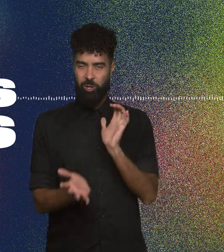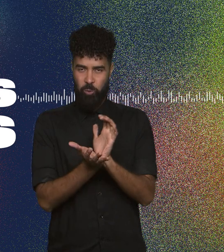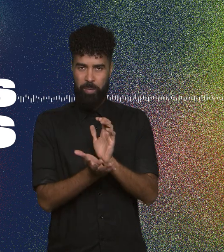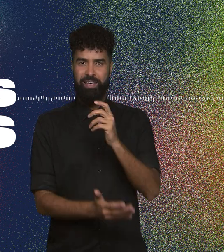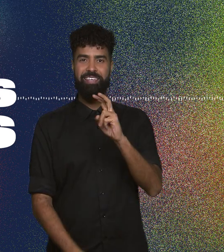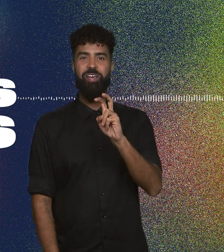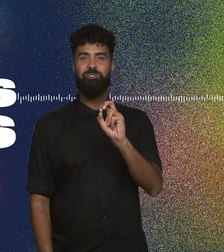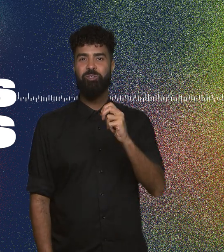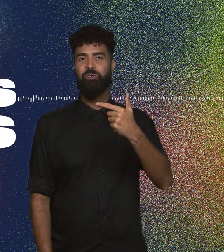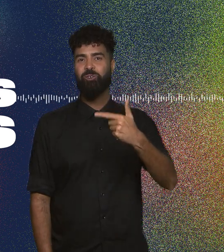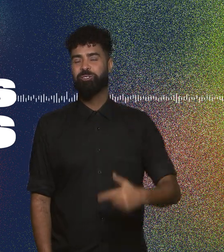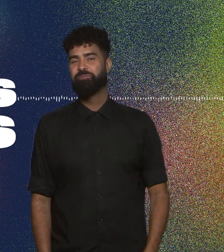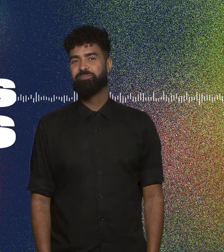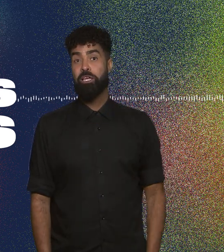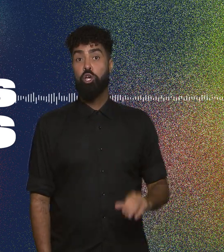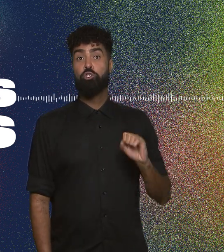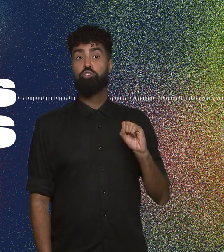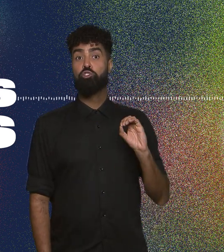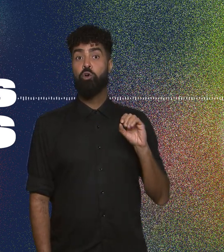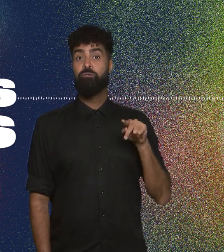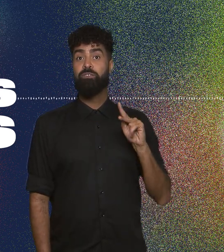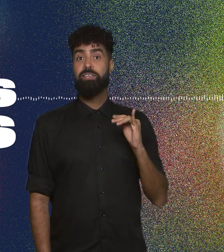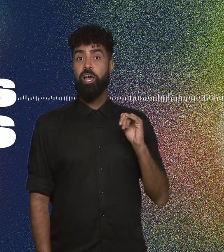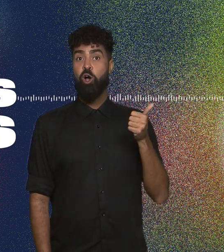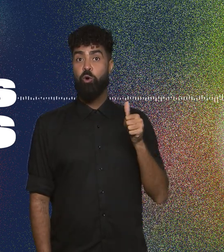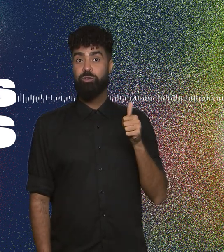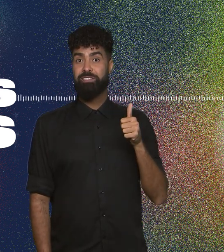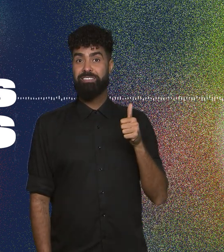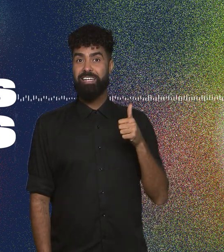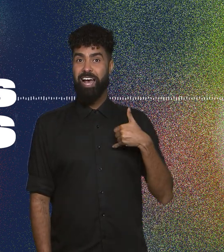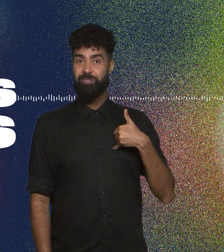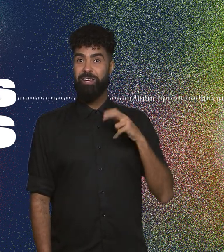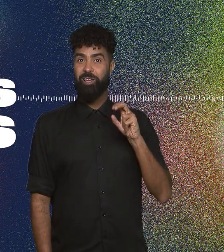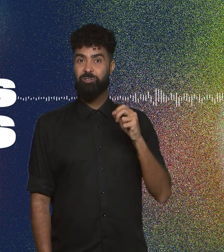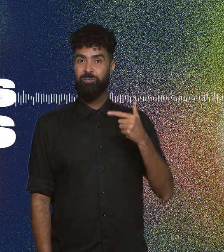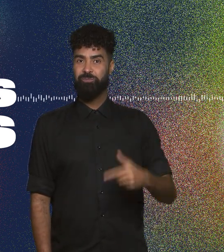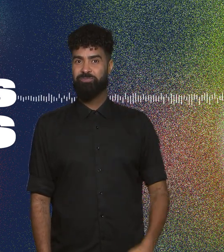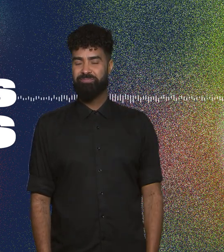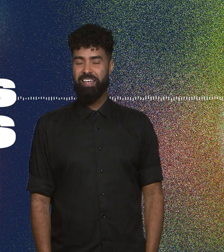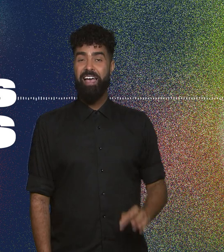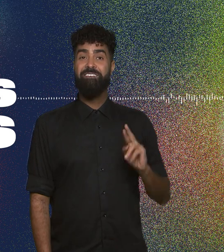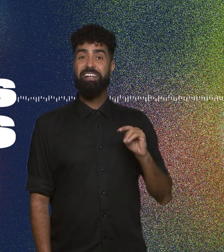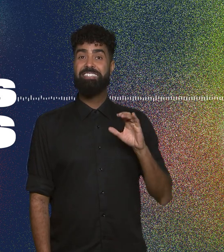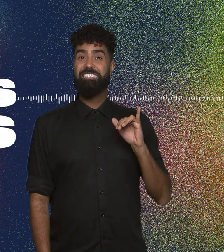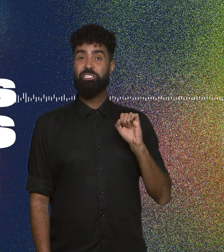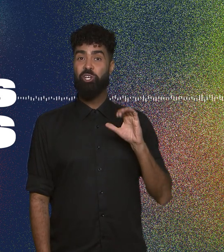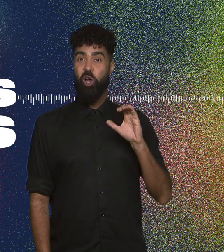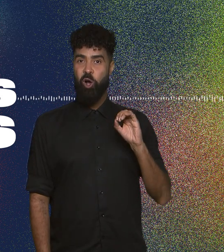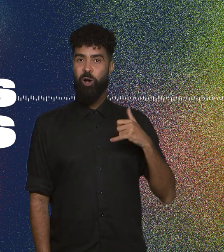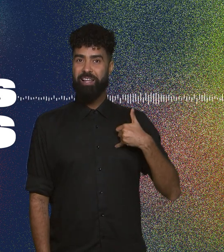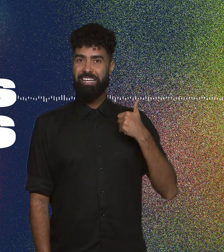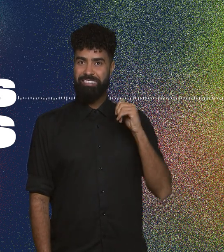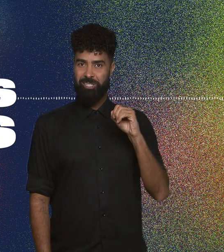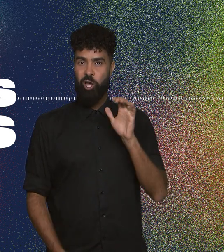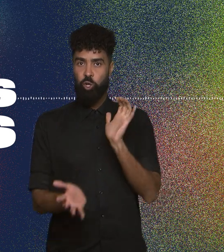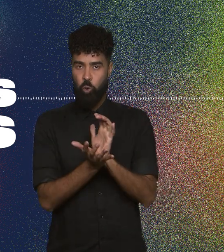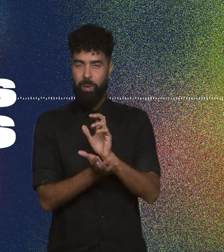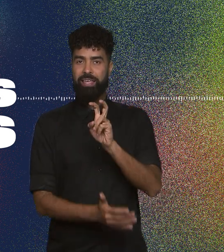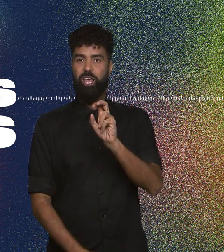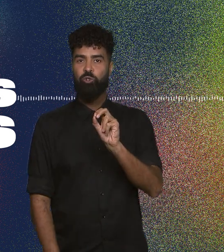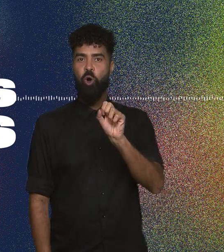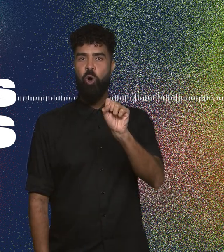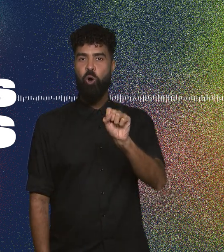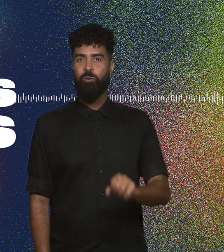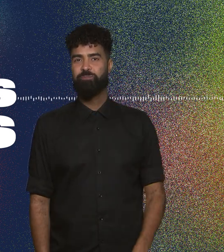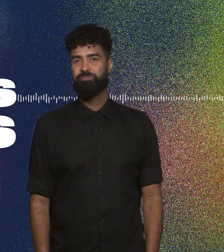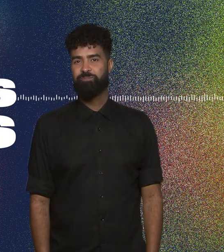502. Sofia, 11 anos e 502. Meu nome é Francisco, eu tenho 10 anos e sou da 508.